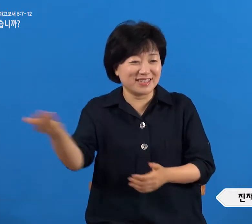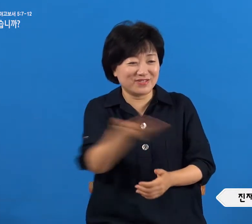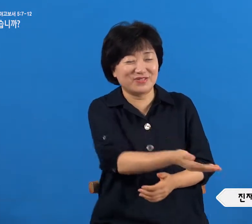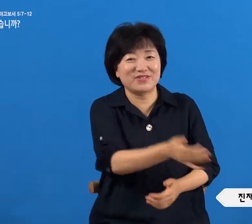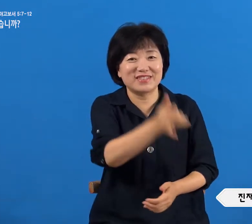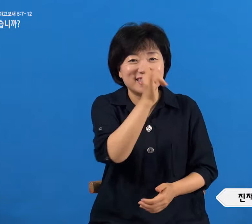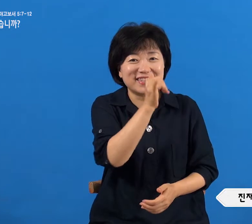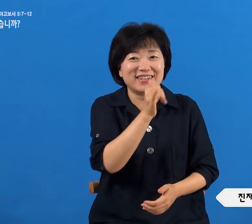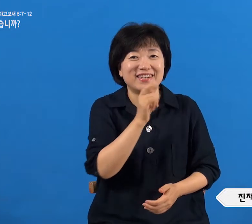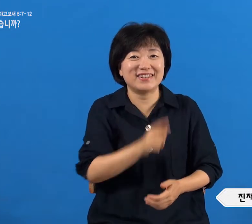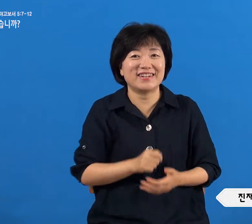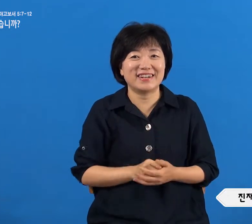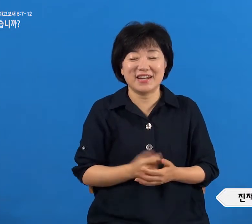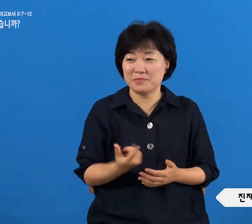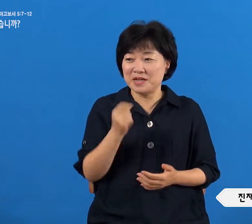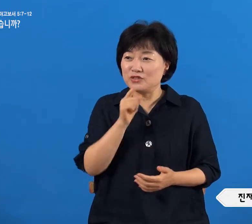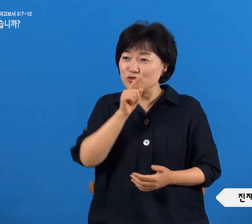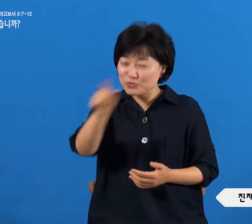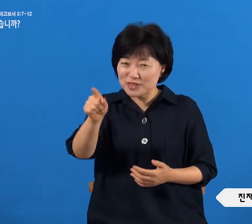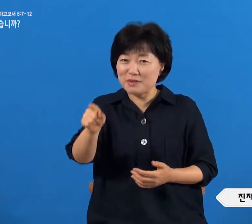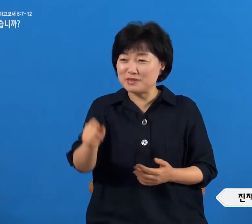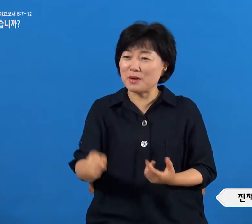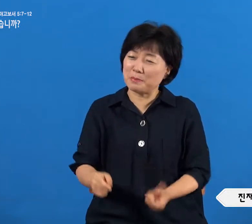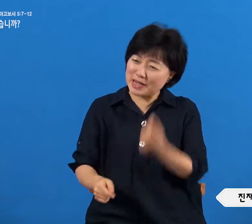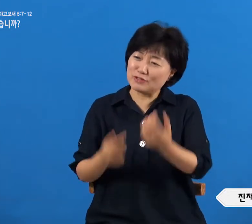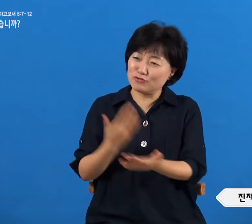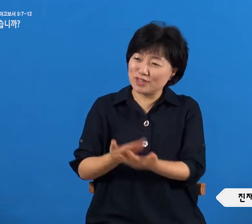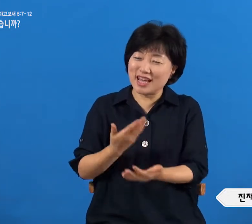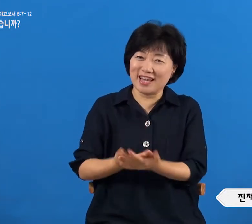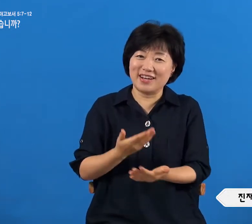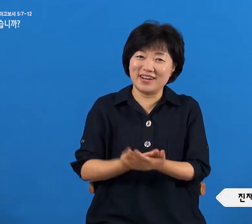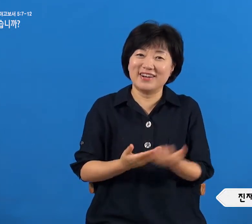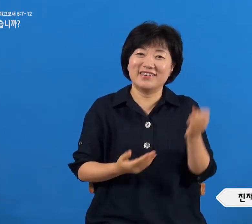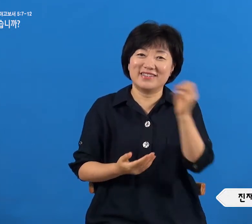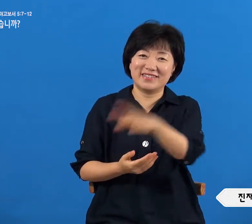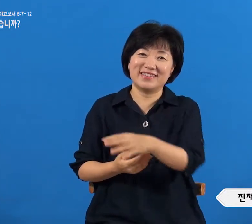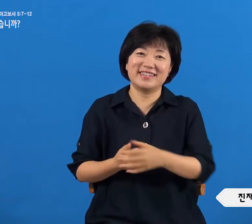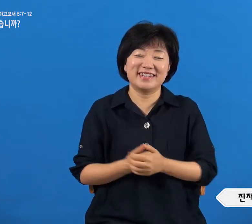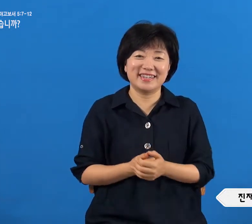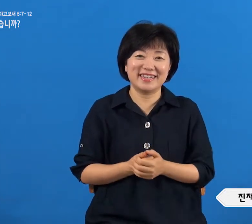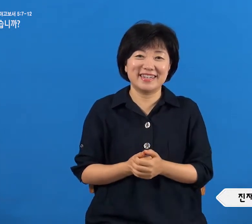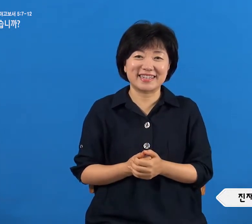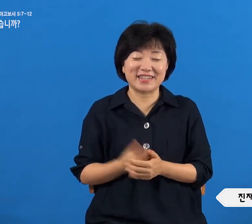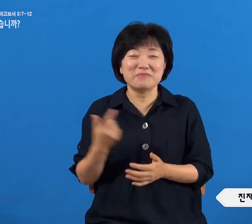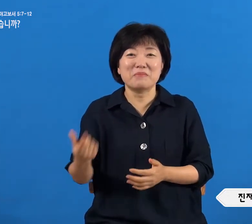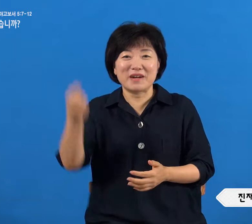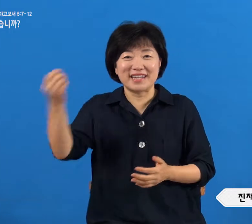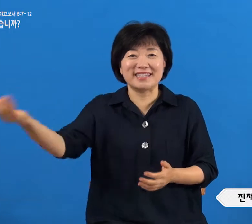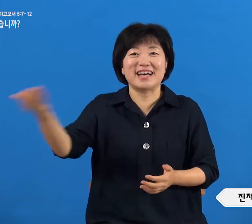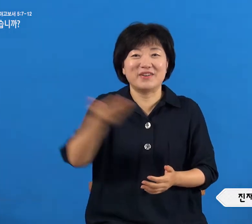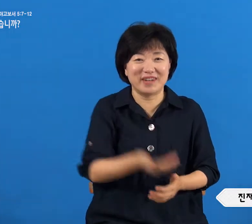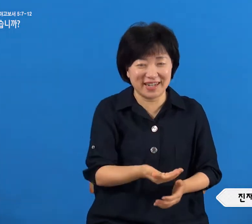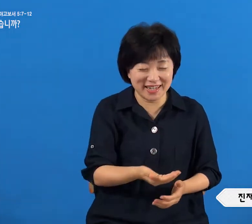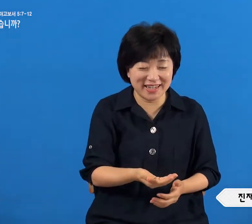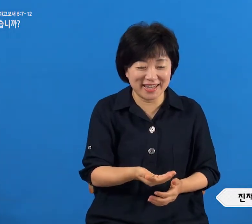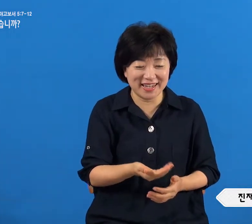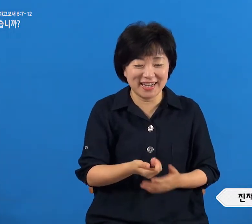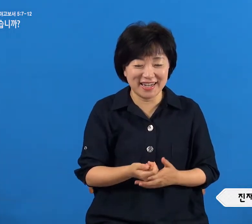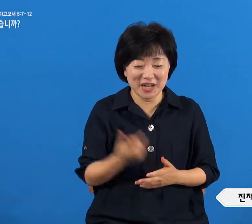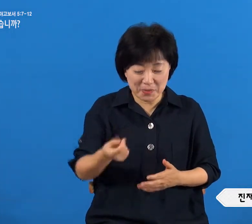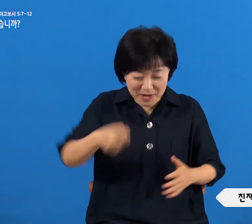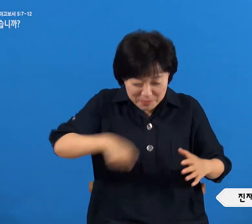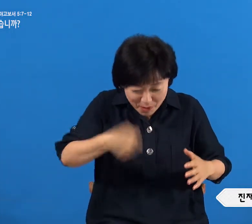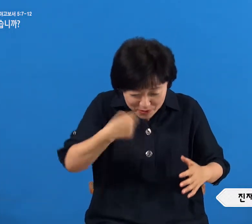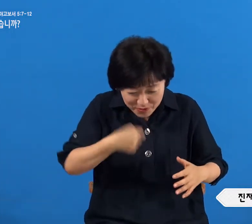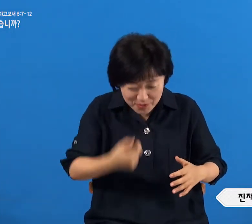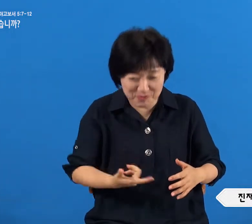됩니다. 그래서 주문을 빨리 하면서 빨리 주세요 합니다. 그럼 빨리 나옵니다. 그러면 빨리